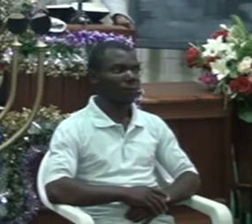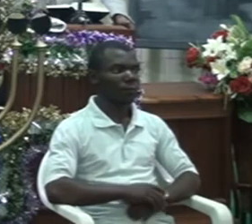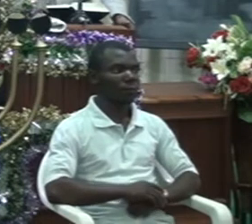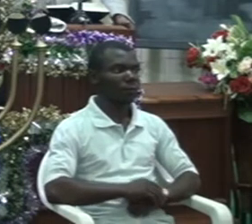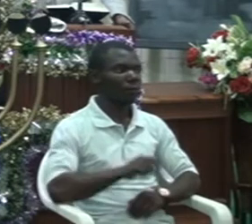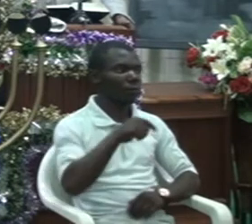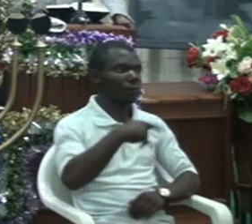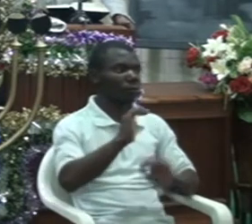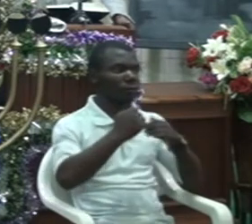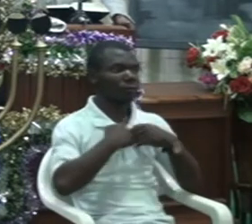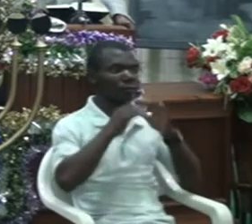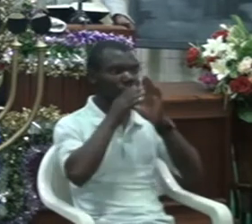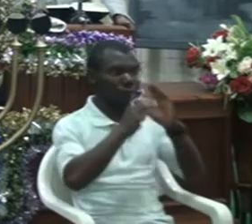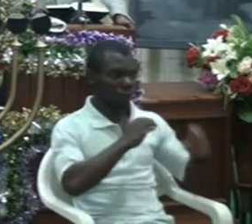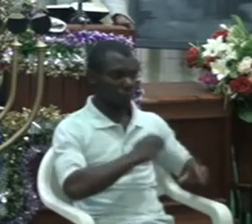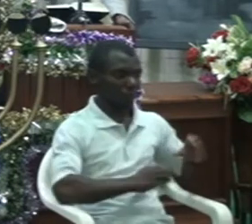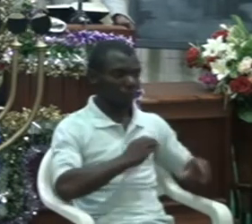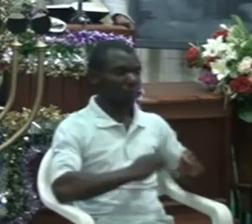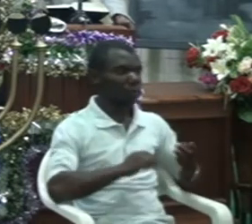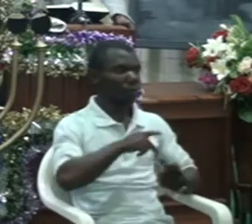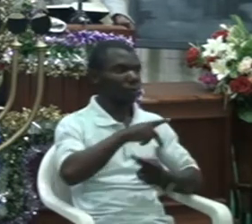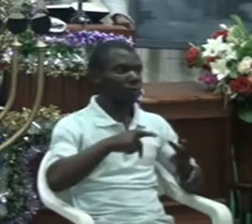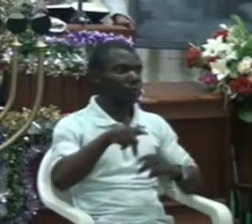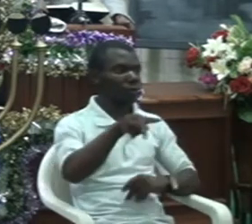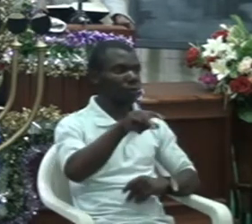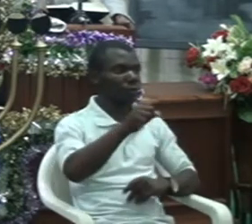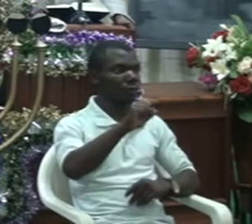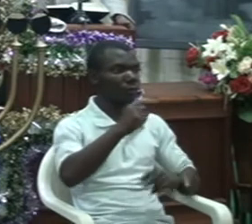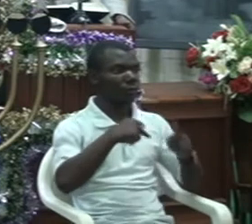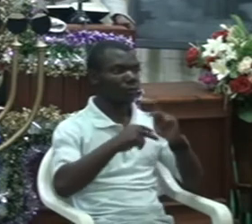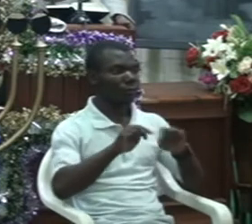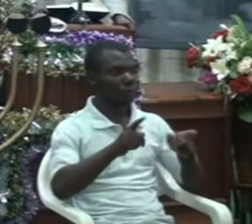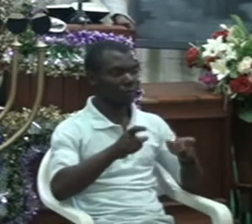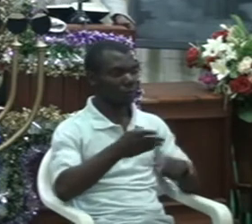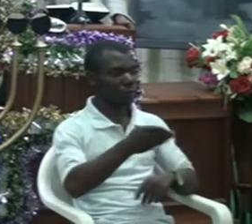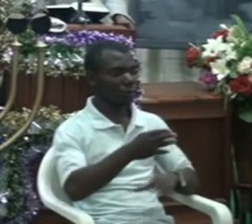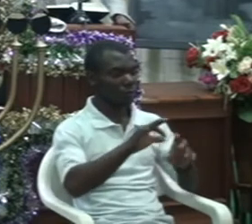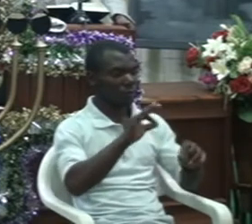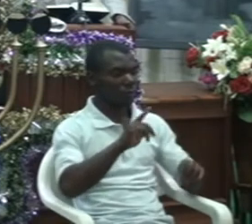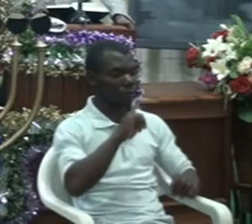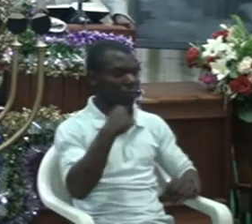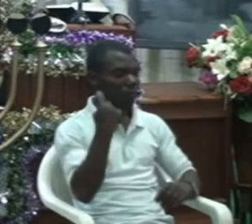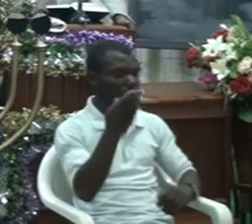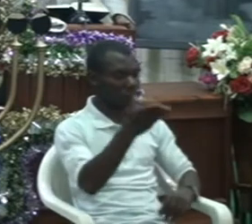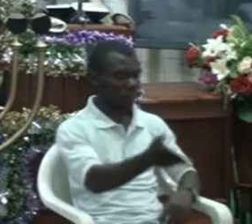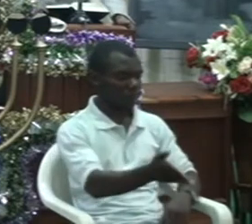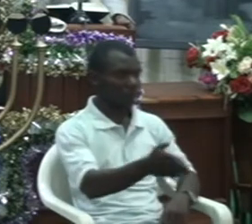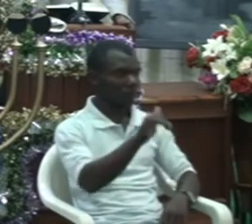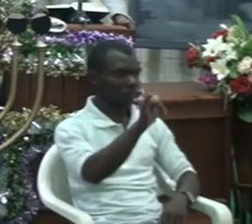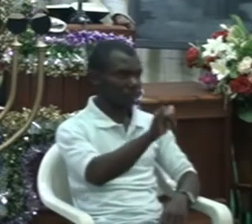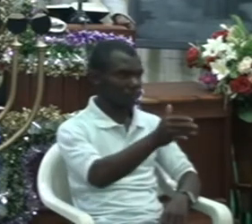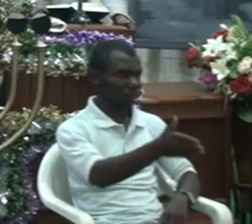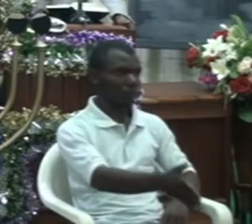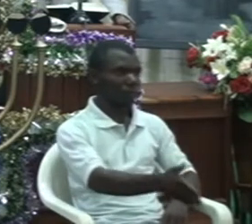qu'il n'y ait pas de critique parmi son peuple. Mais ses esprits sont toujours là. Il est maro à côté de Zikoto.